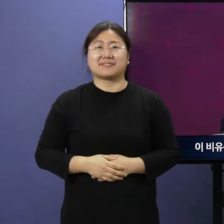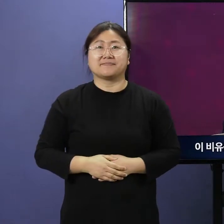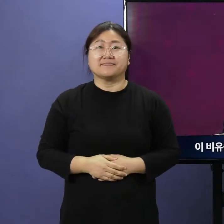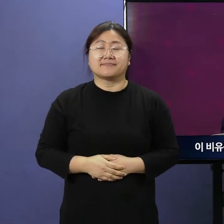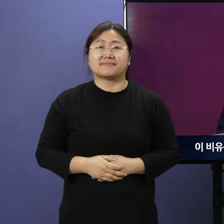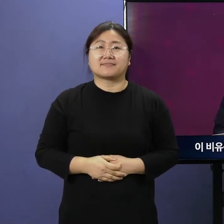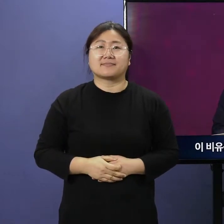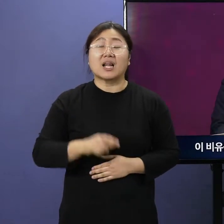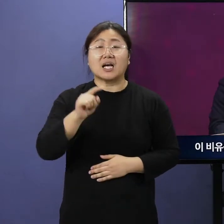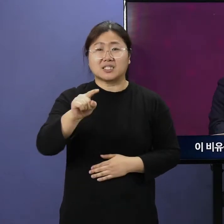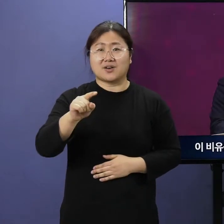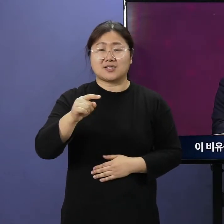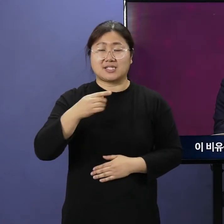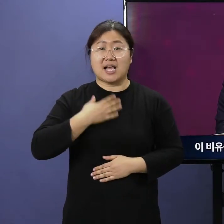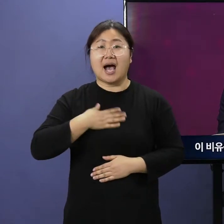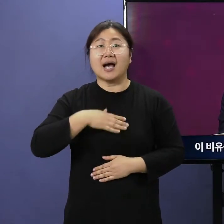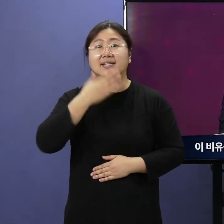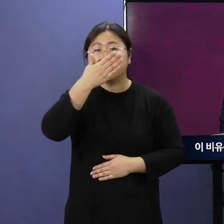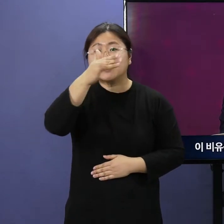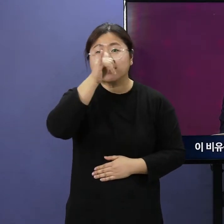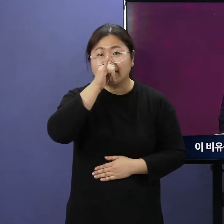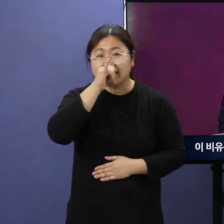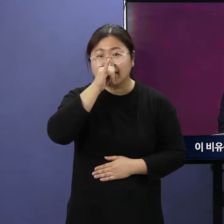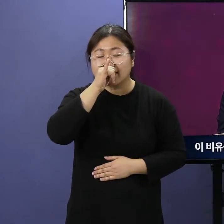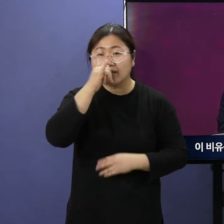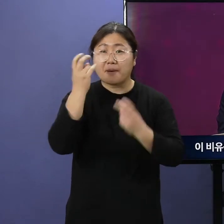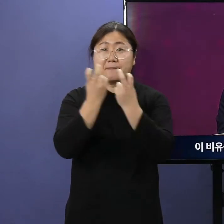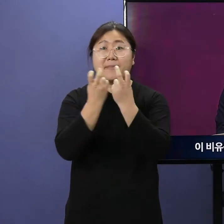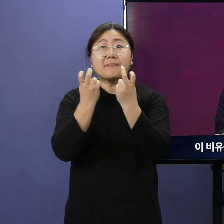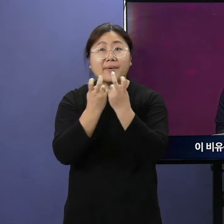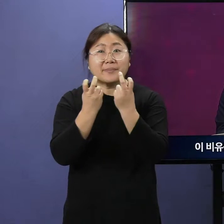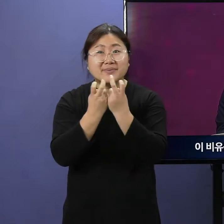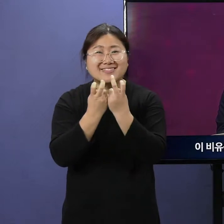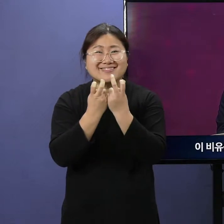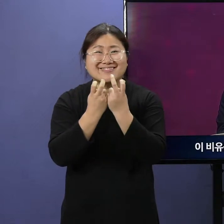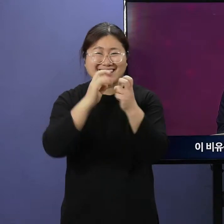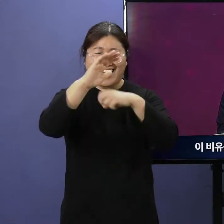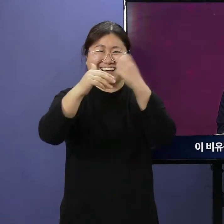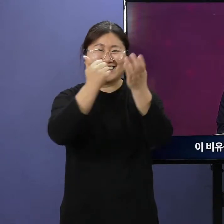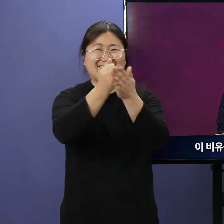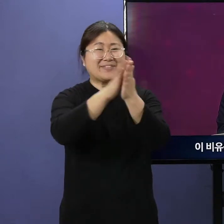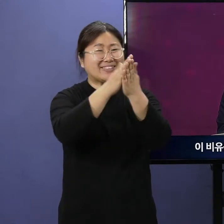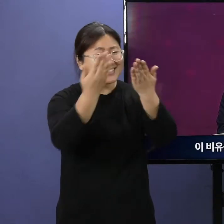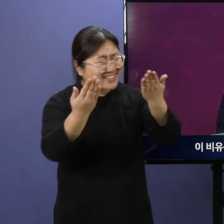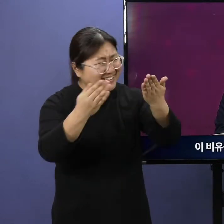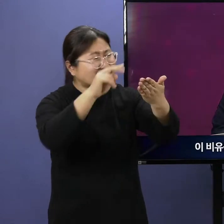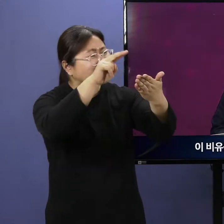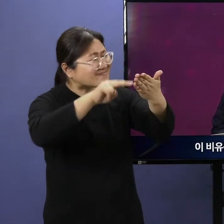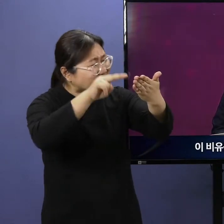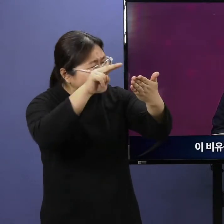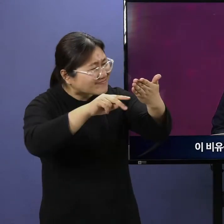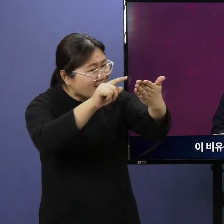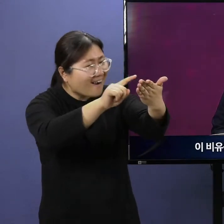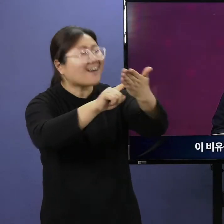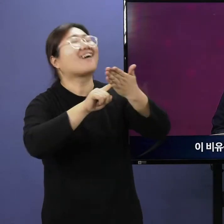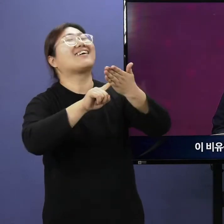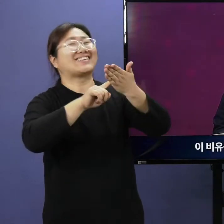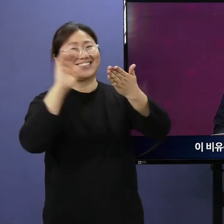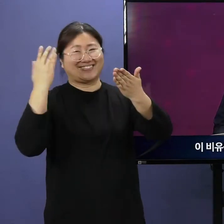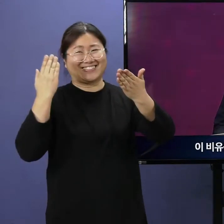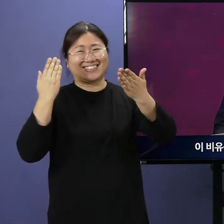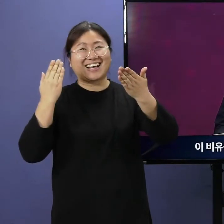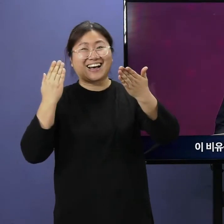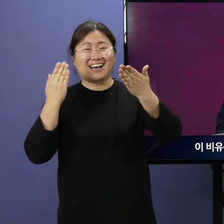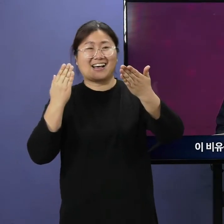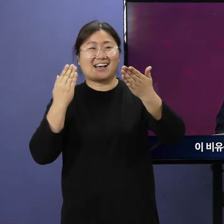그것을 알 수 있는 방법은 성경에서 우리는 답을 찾아야 합니다.